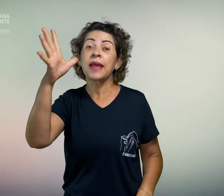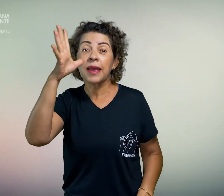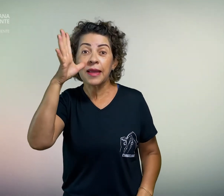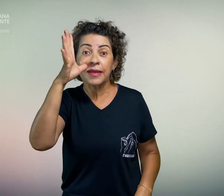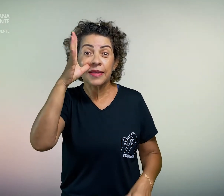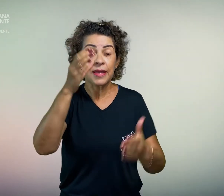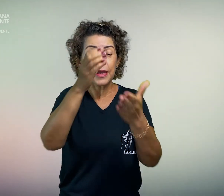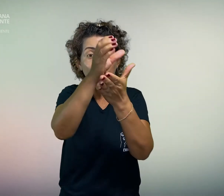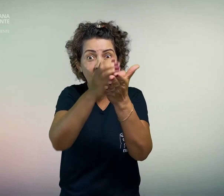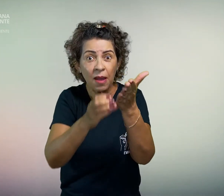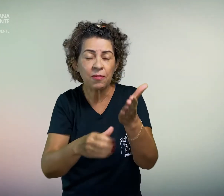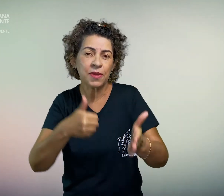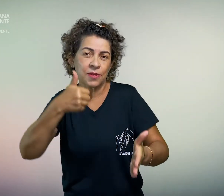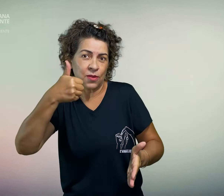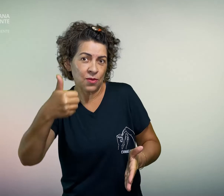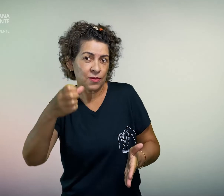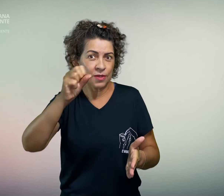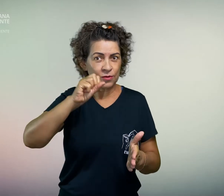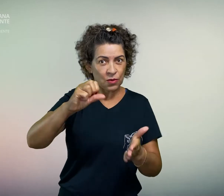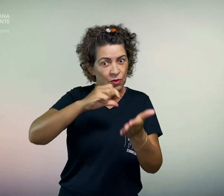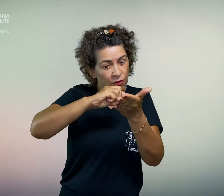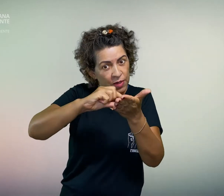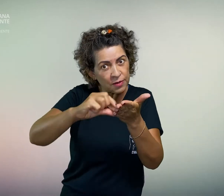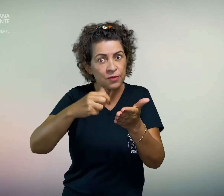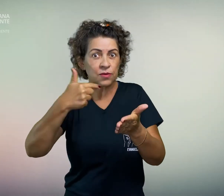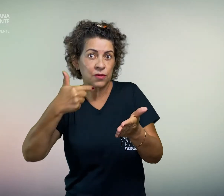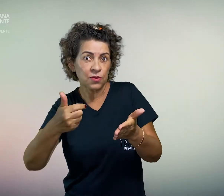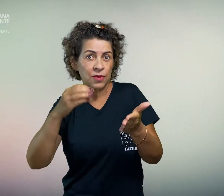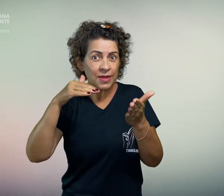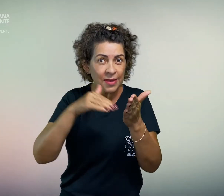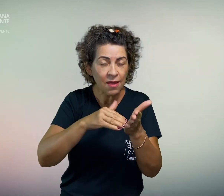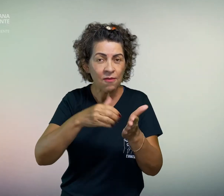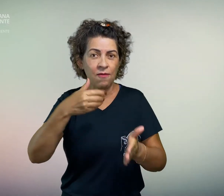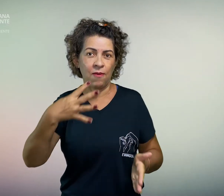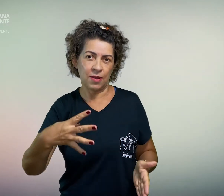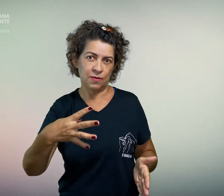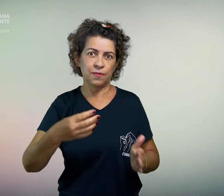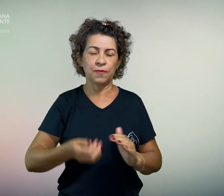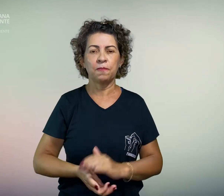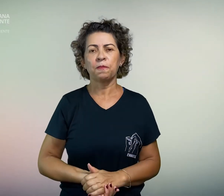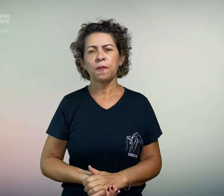Ezequiel, capítulo 18, versos de 2 a 4.